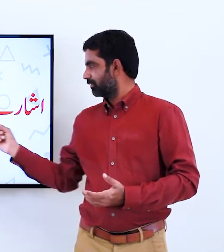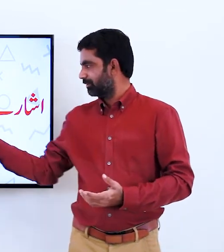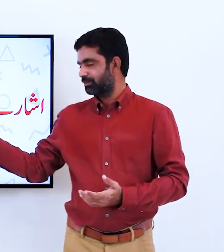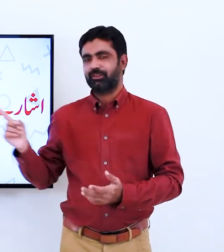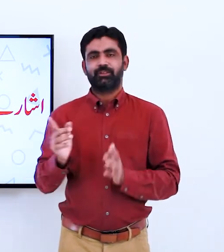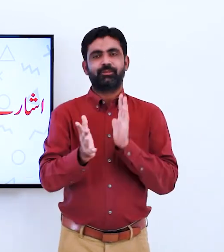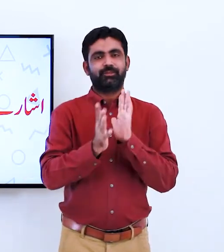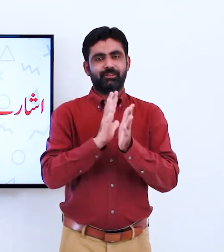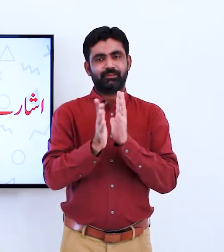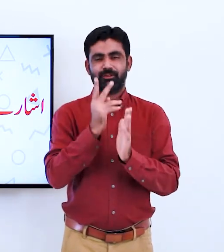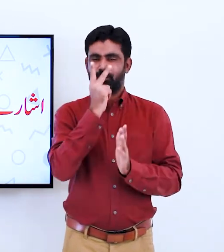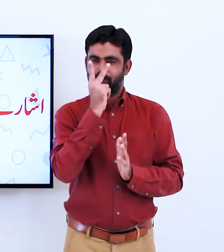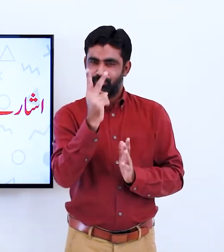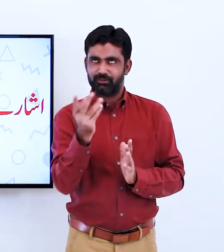इशारे देखकर दिनों के नाम बताएं।